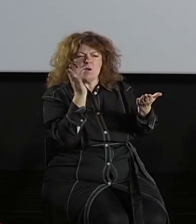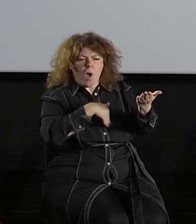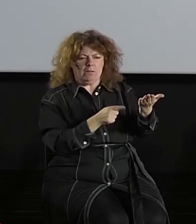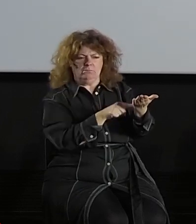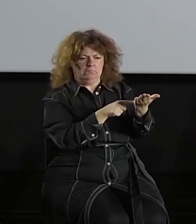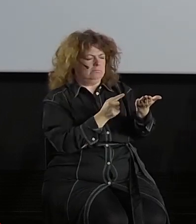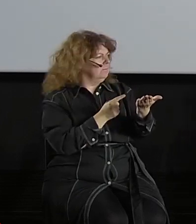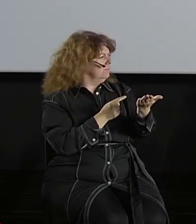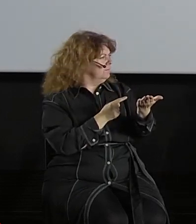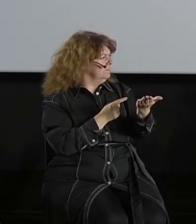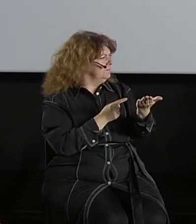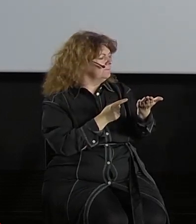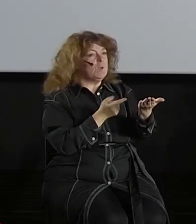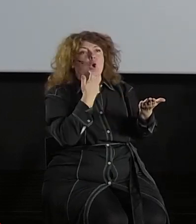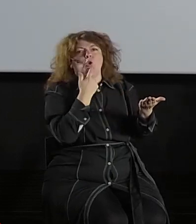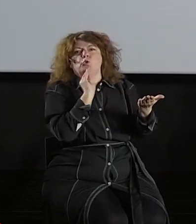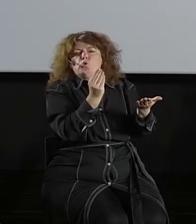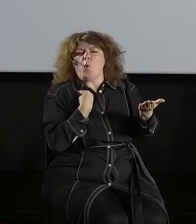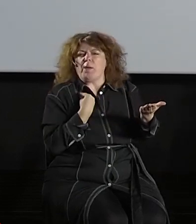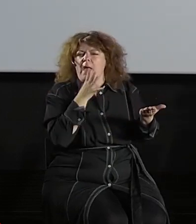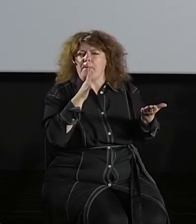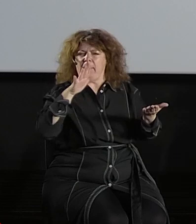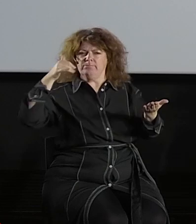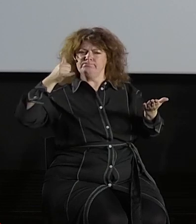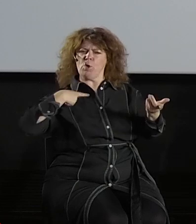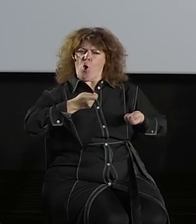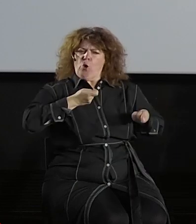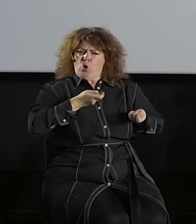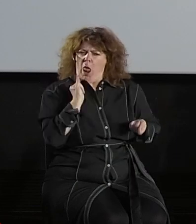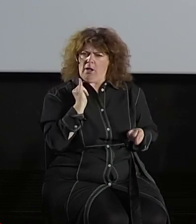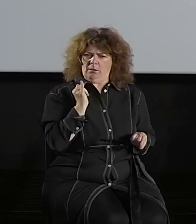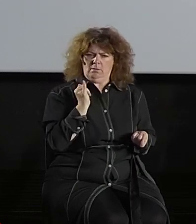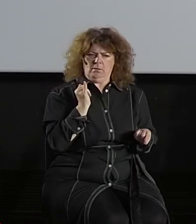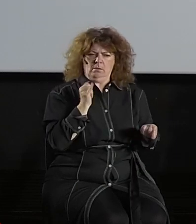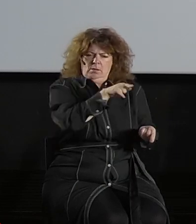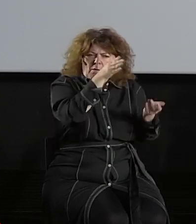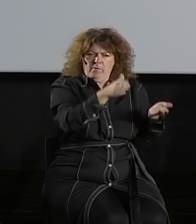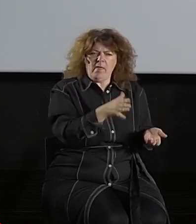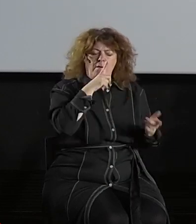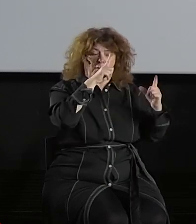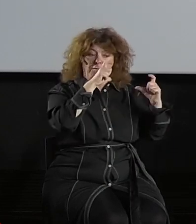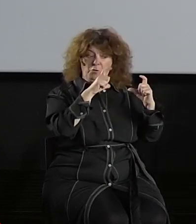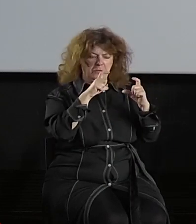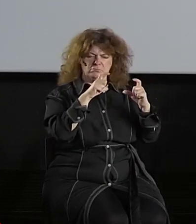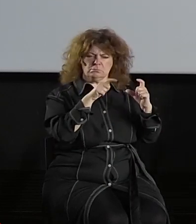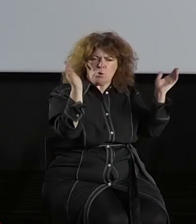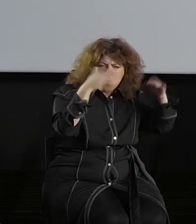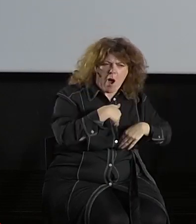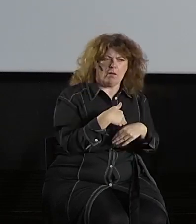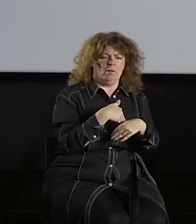eh su vida estaba muy controlada entonces hay hay fotos que no existen porque no se quería